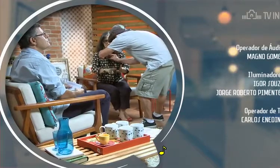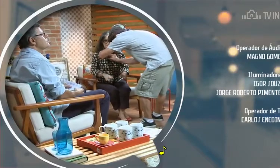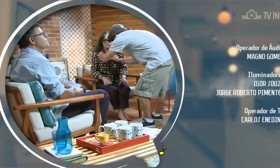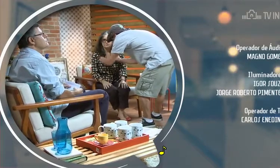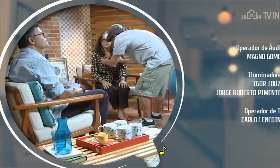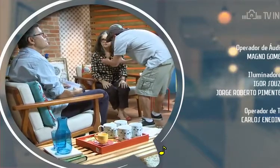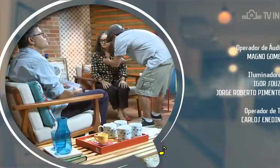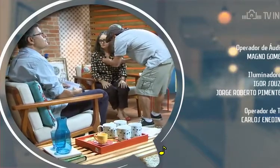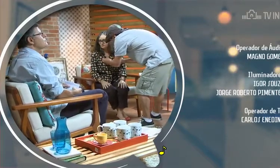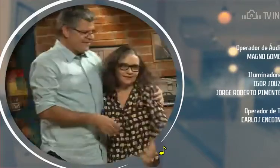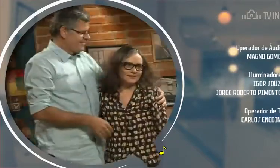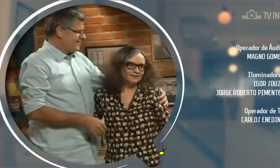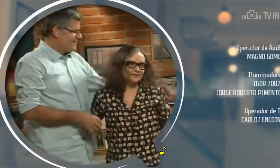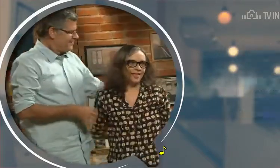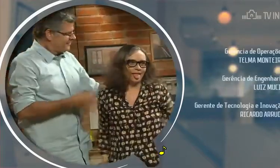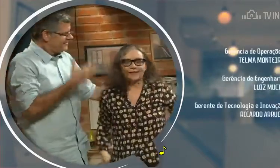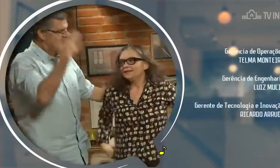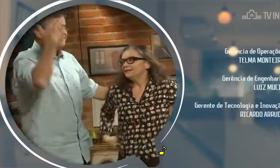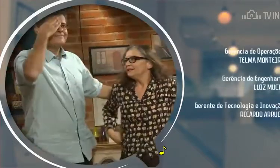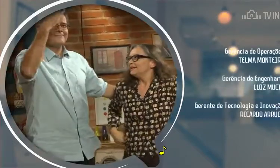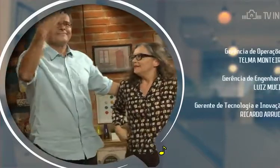Vem cá